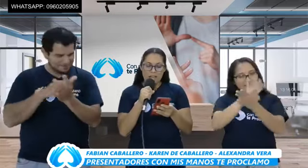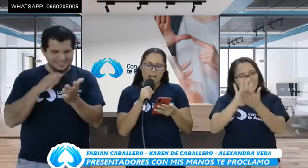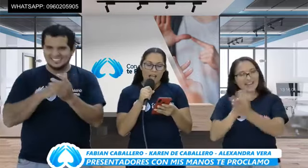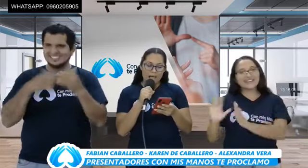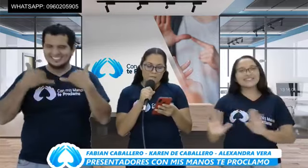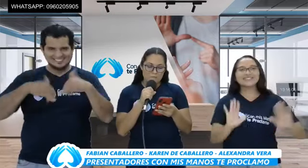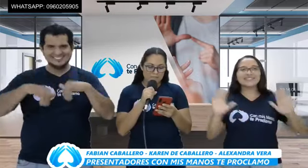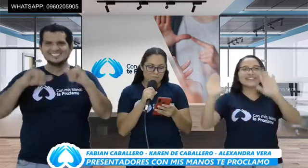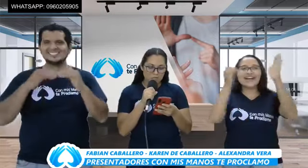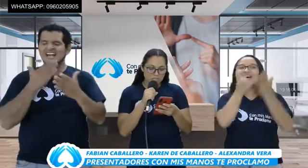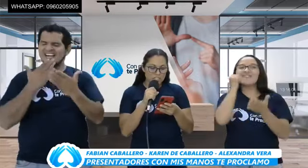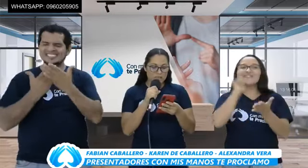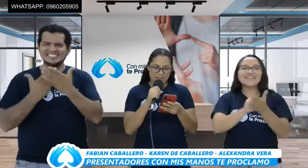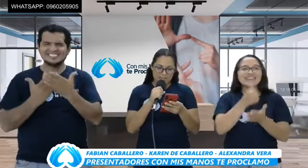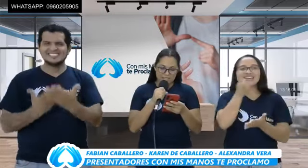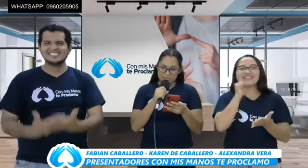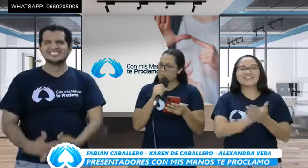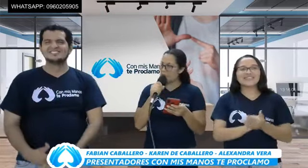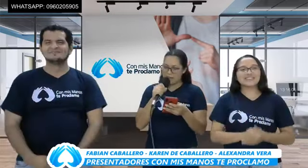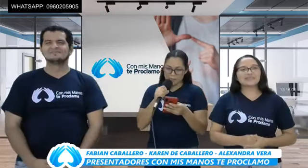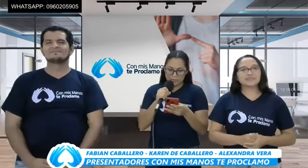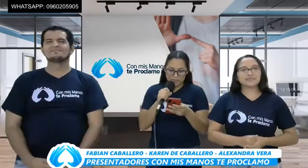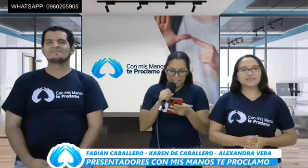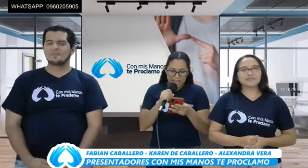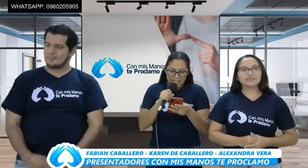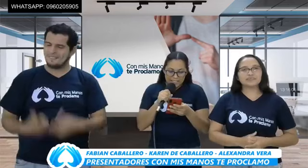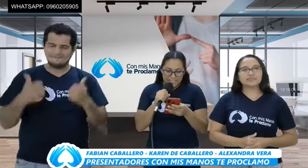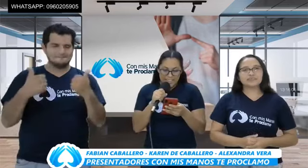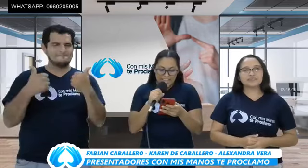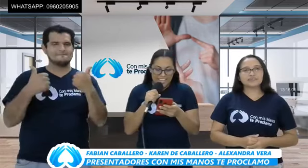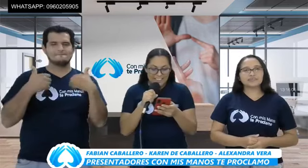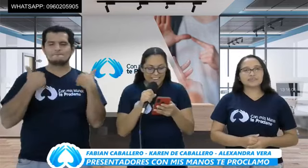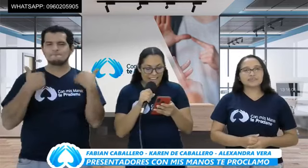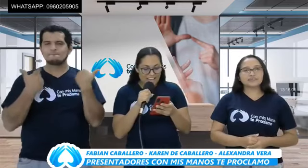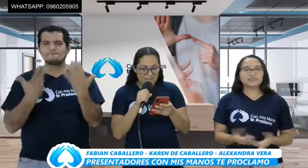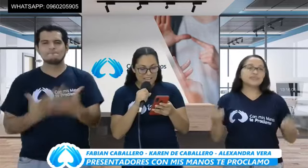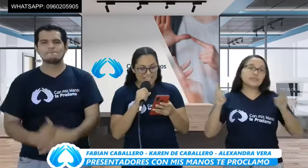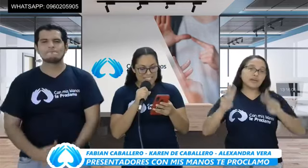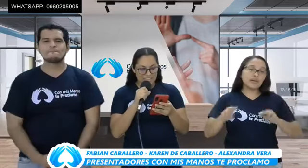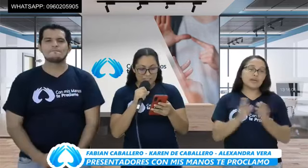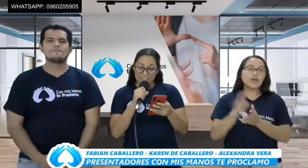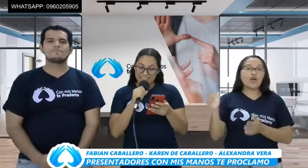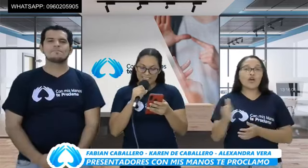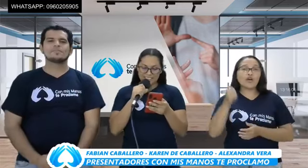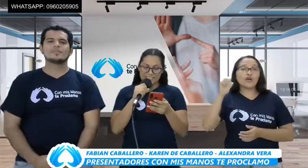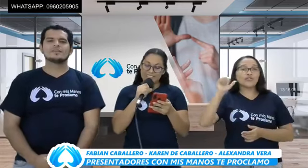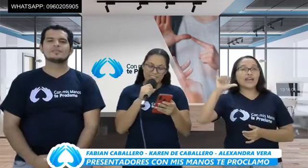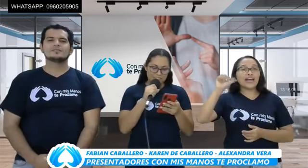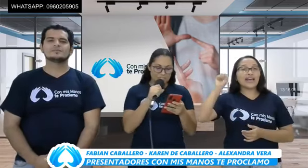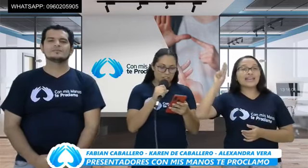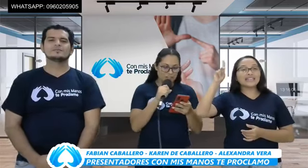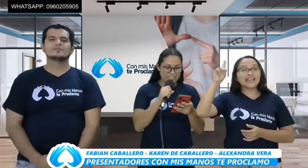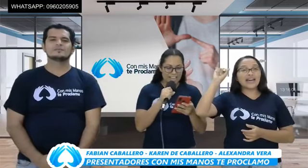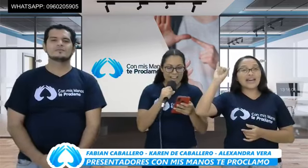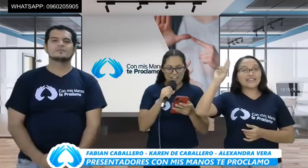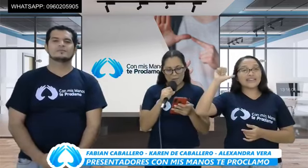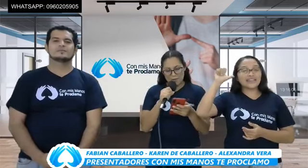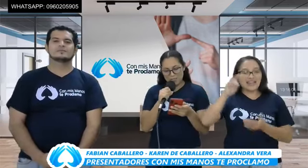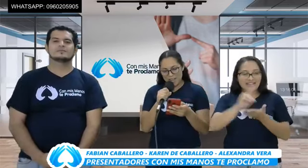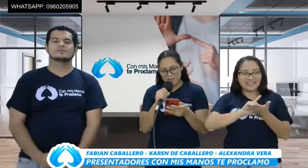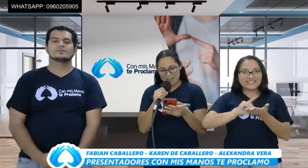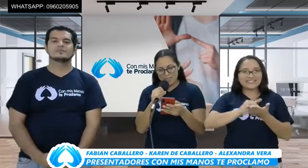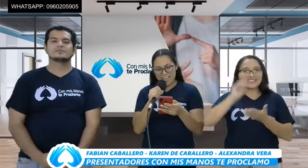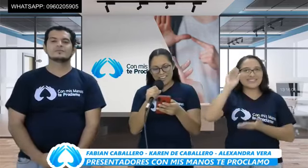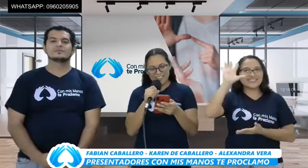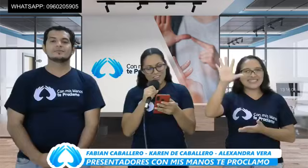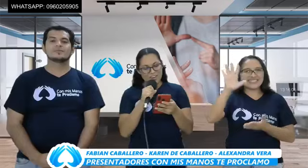proclamo. Amén. Muchísimas gracias, mi hermana. Dice Yadira Jaime Caicedo, desde el Distrito 5, dice, a los